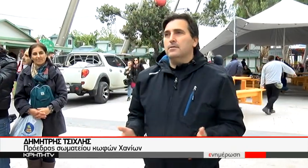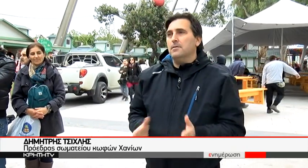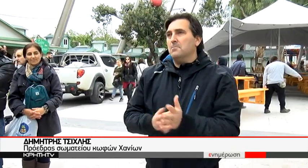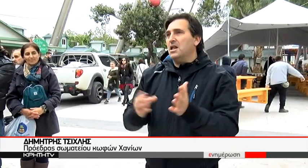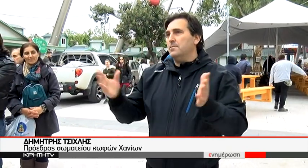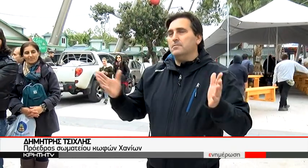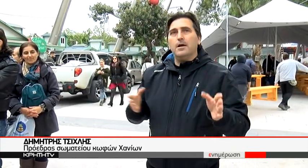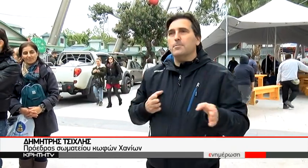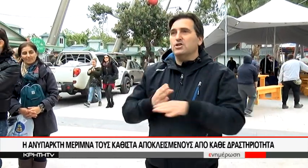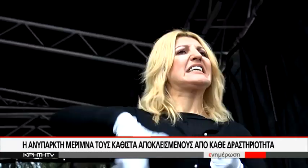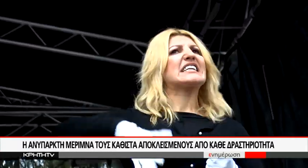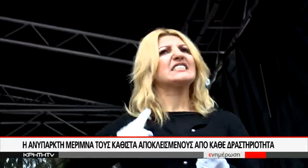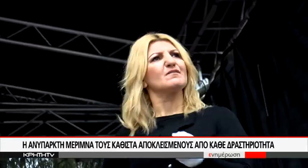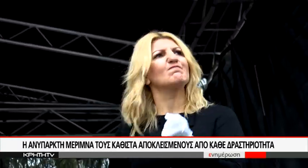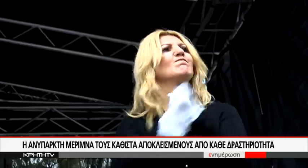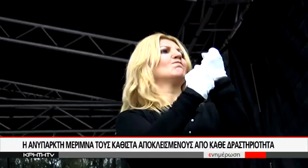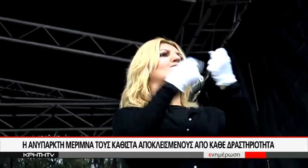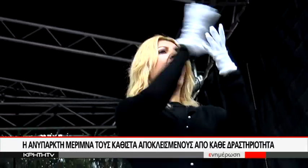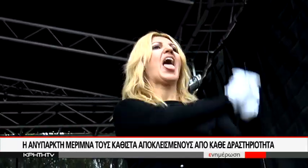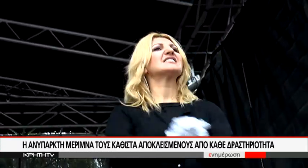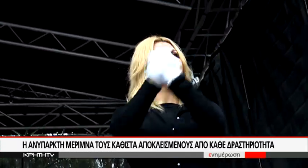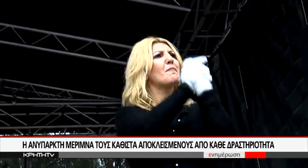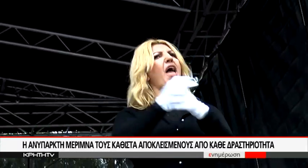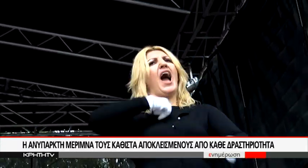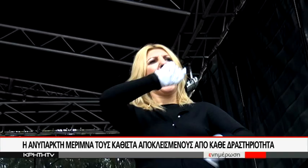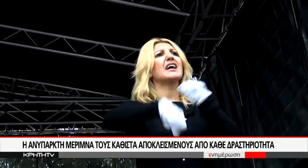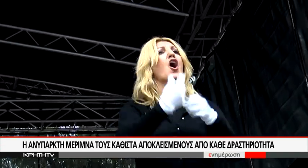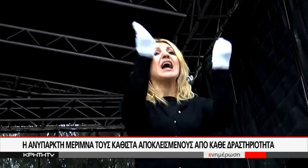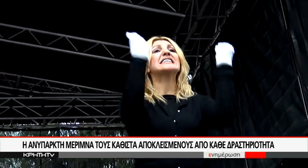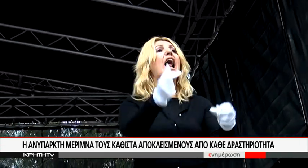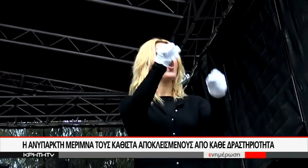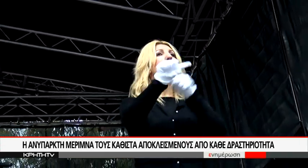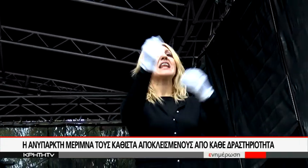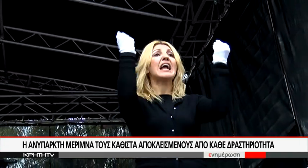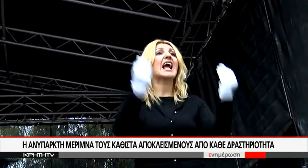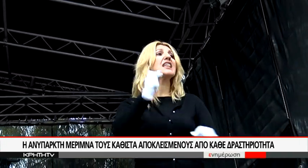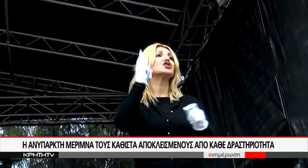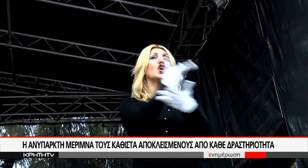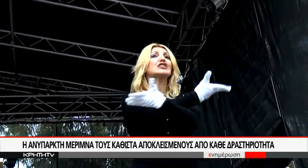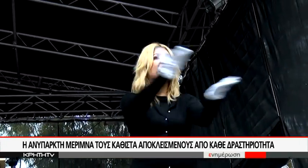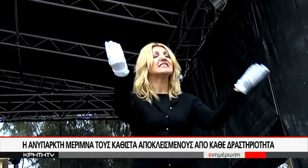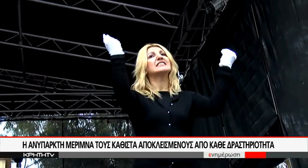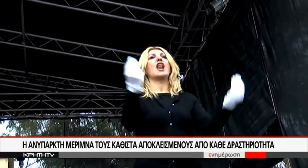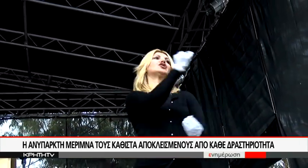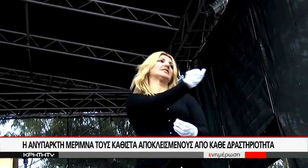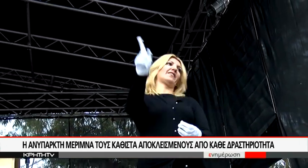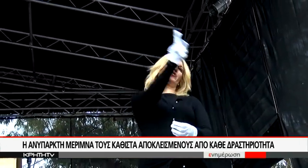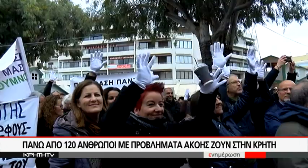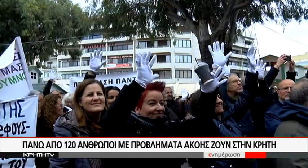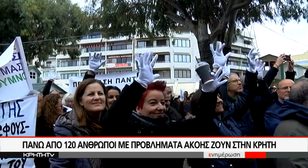εμείς οι κοφοί εμποδιζόμαστε. Περισσότεροι από 120 άνθρωποι με προβλήματα ακοής ζουν στο νησί μας σήμερα. Και για αυτούς τους ανθρώπους το κράτος,